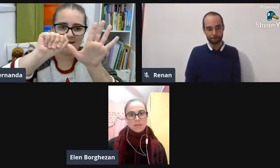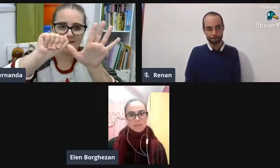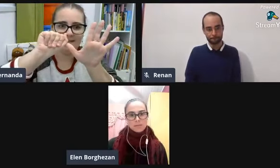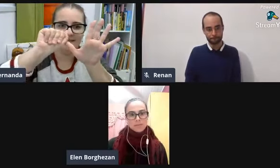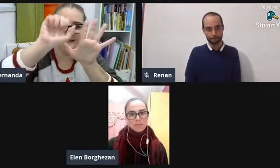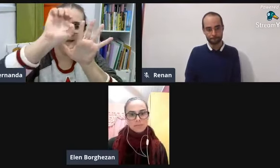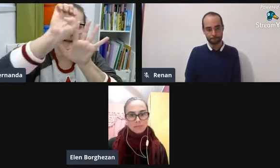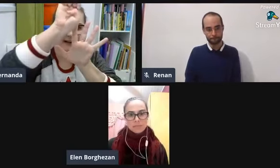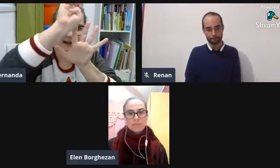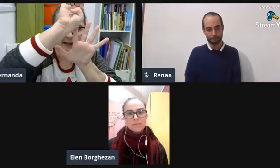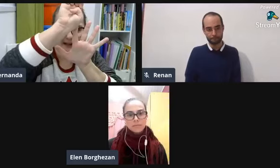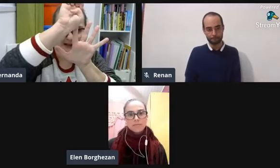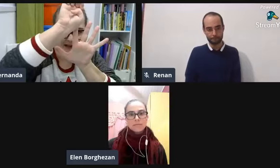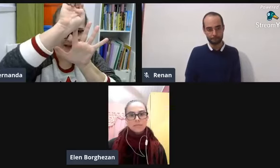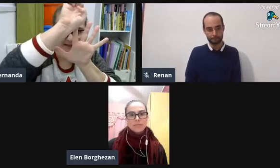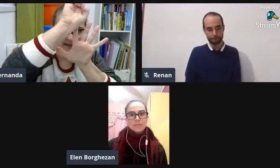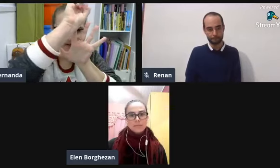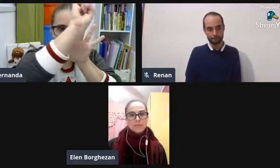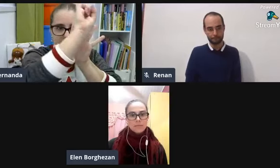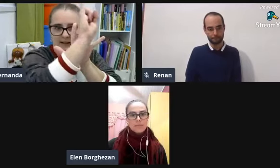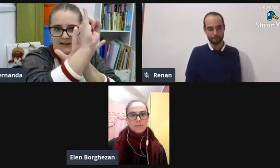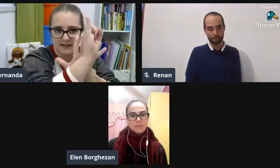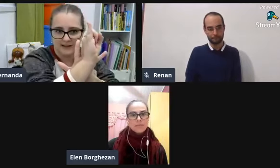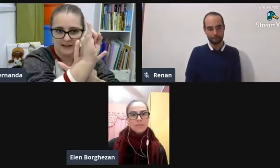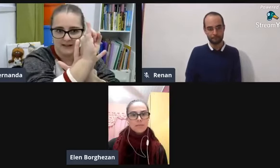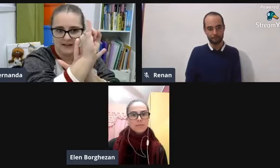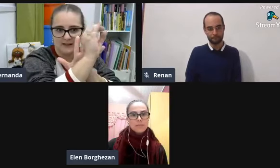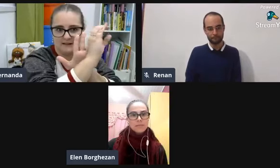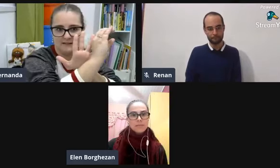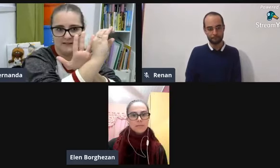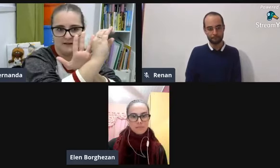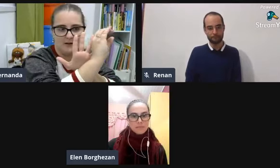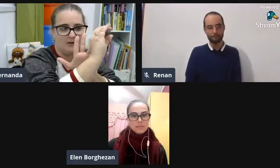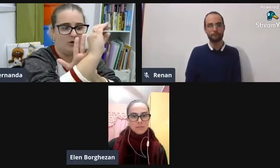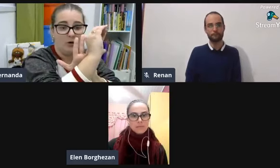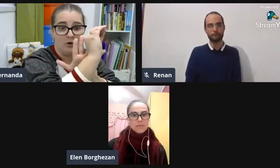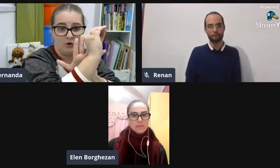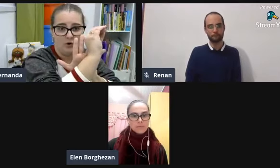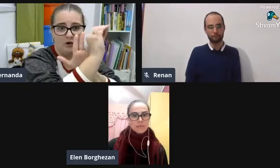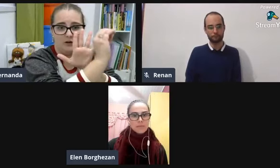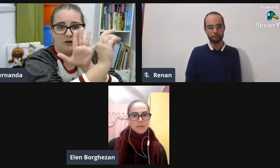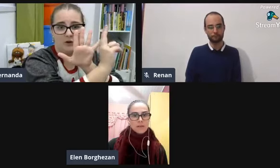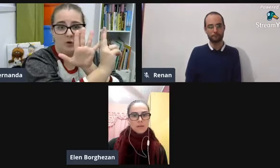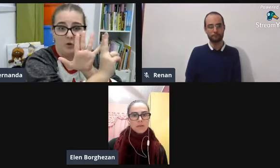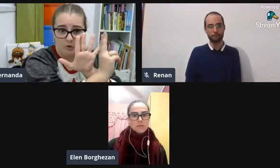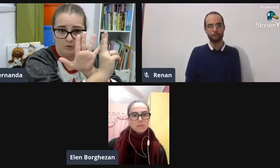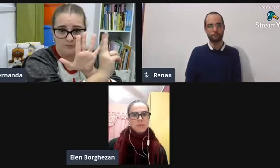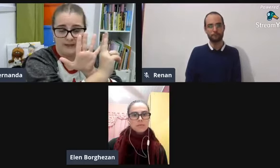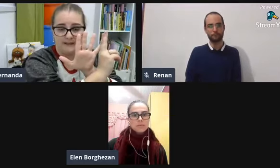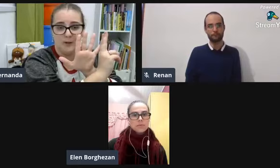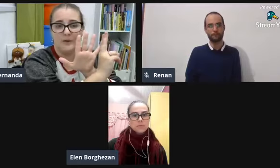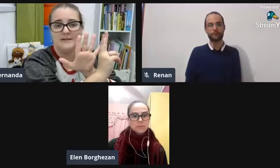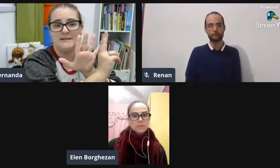A, E, I, O, U. Então, por